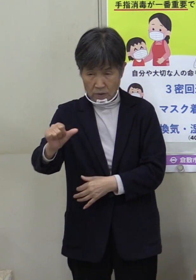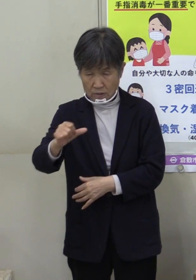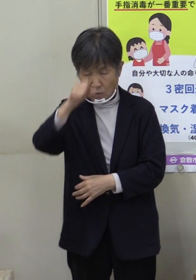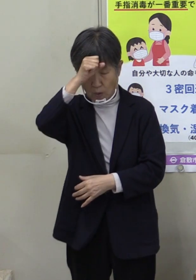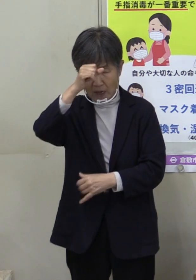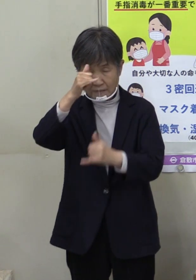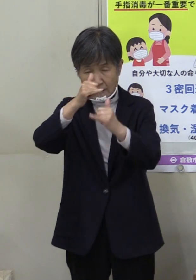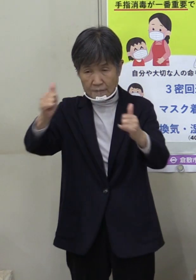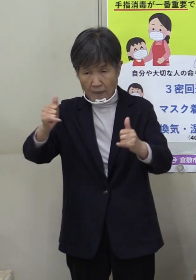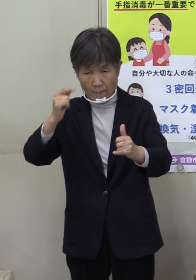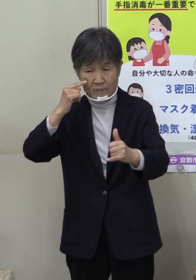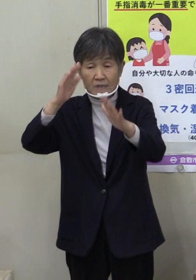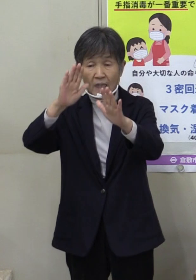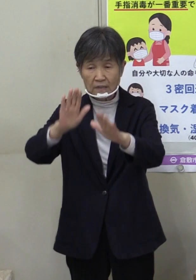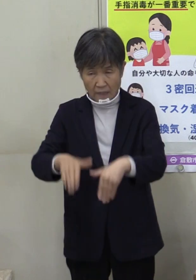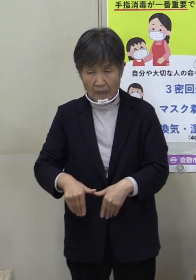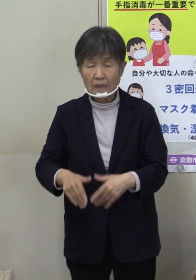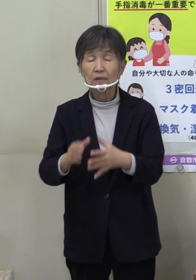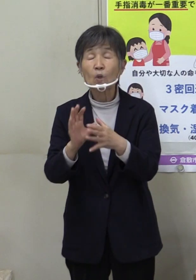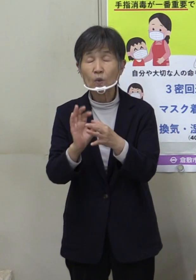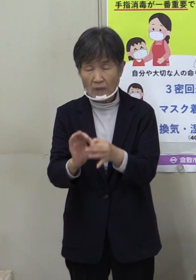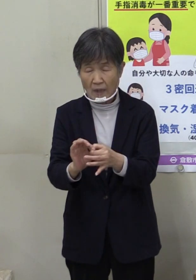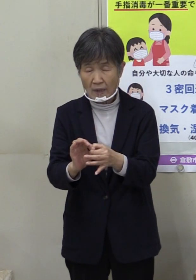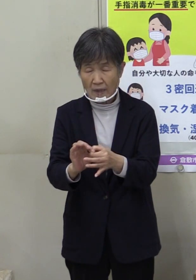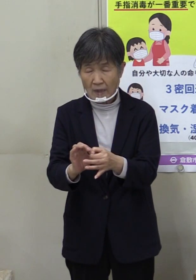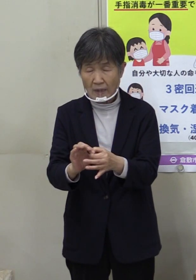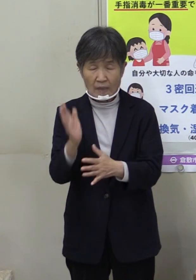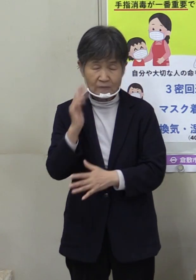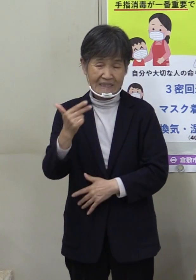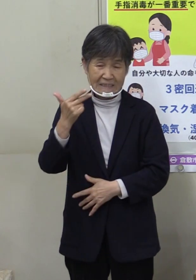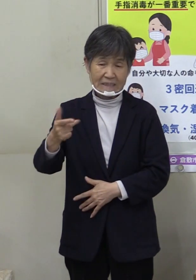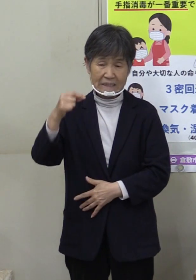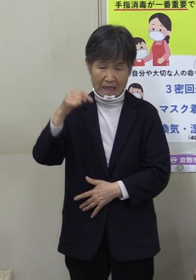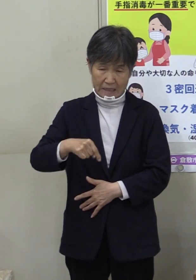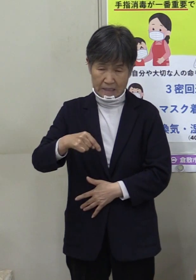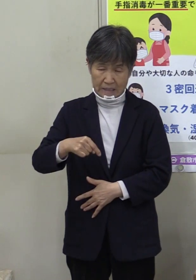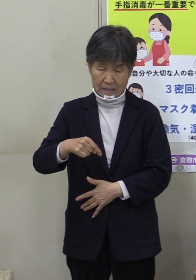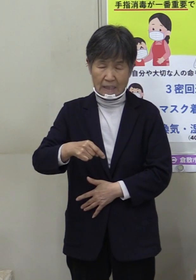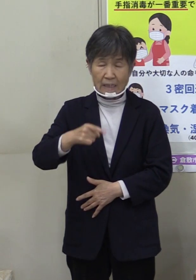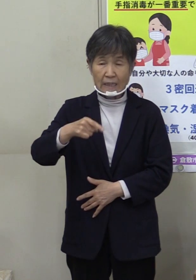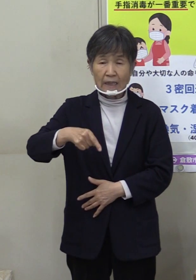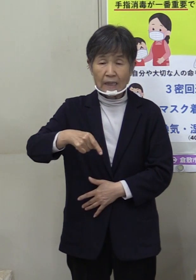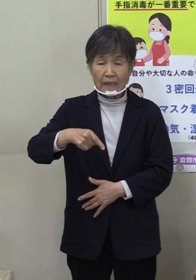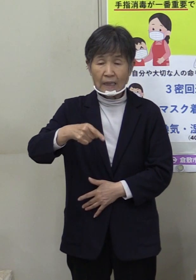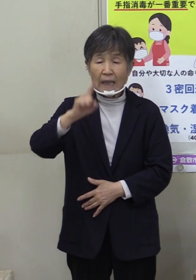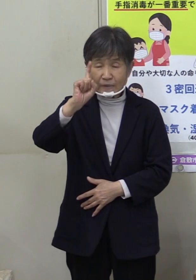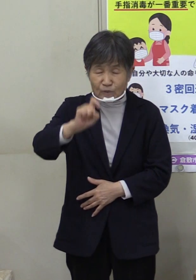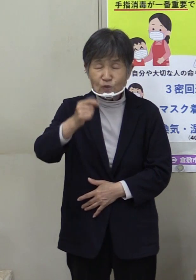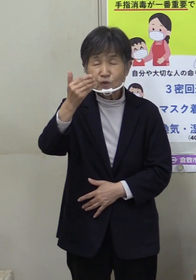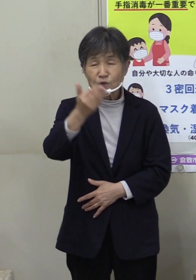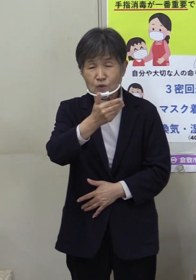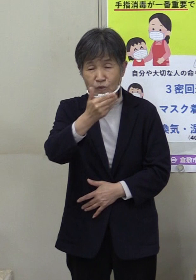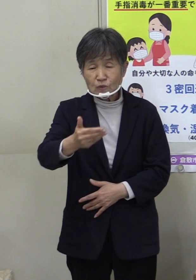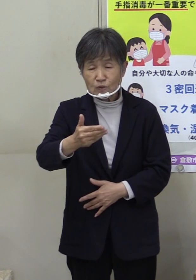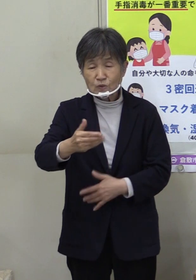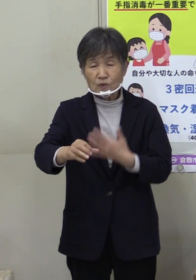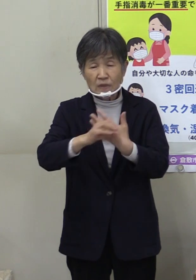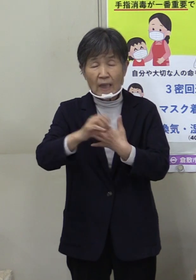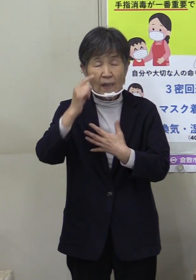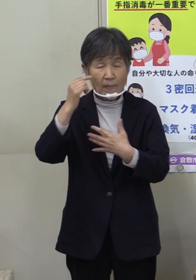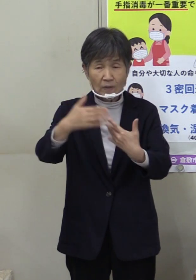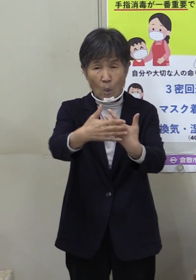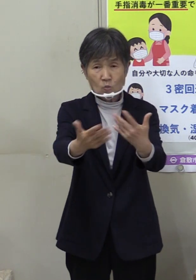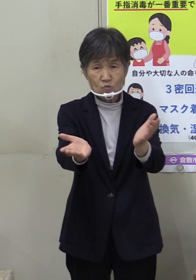者発生がありましたので、市内19例目のクラスターが発生した